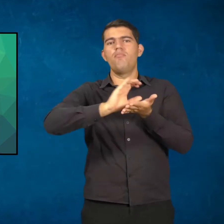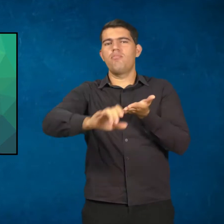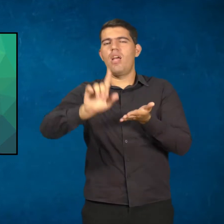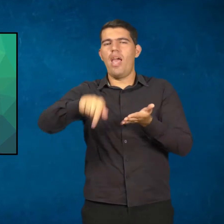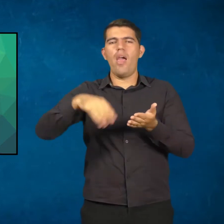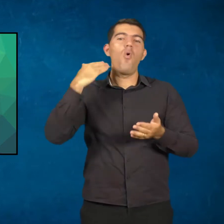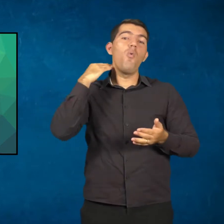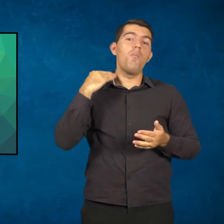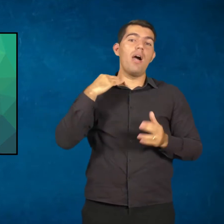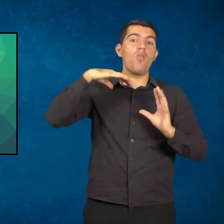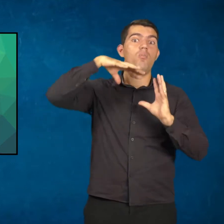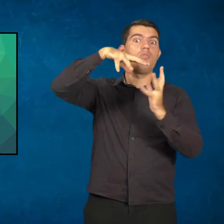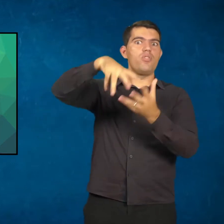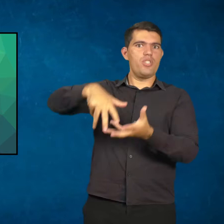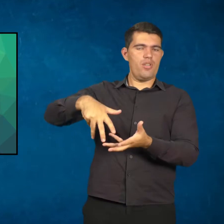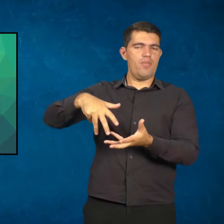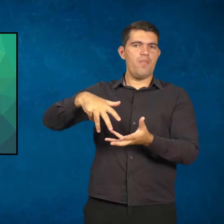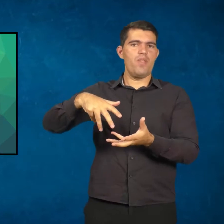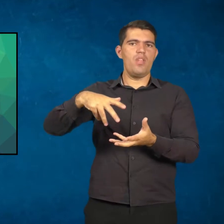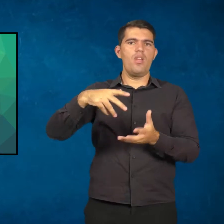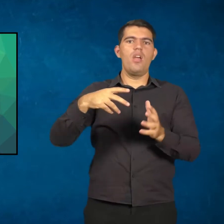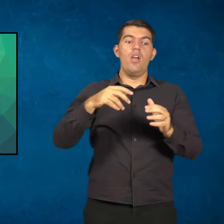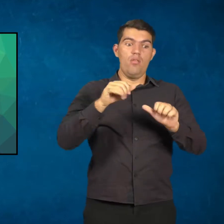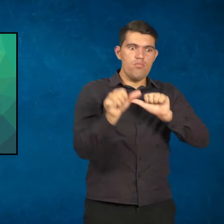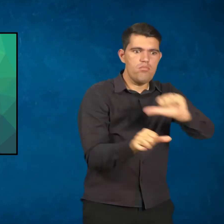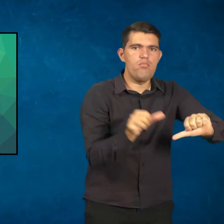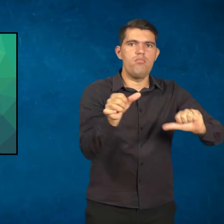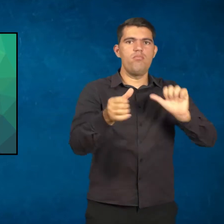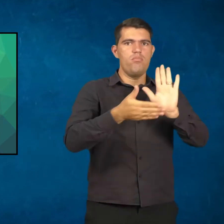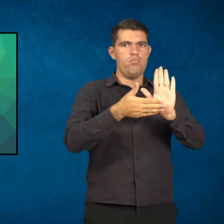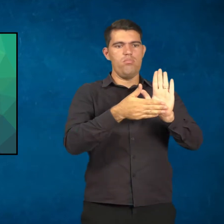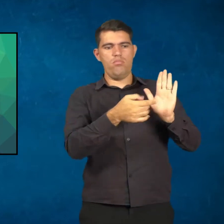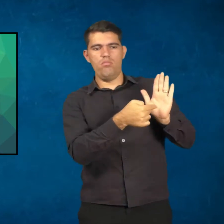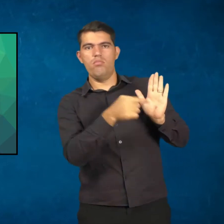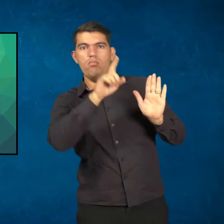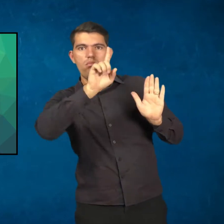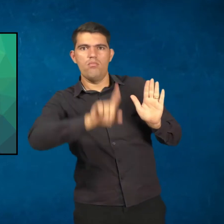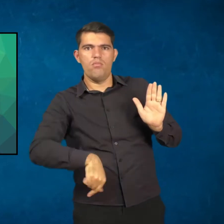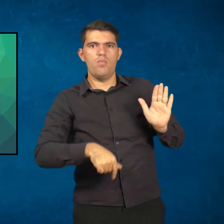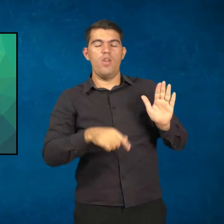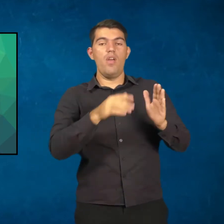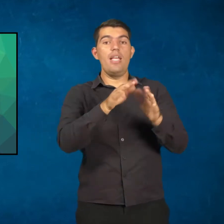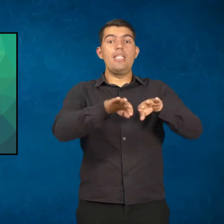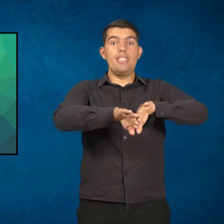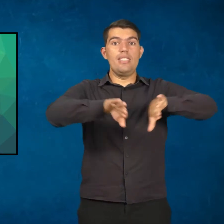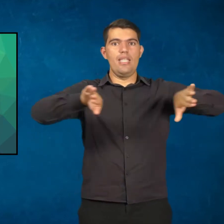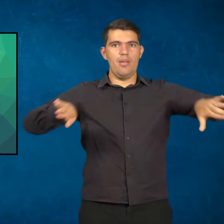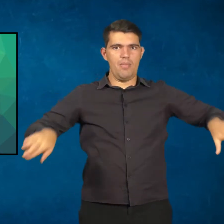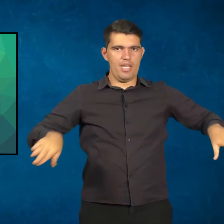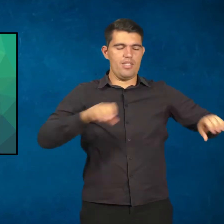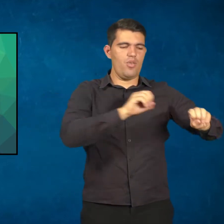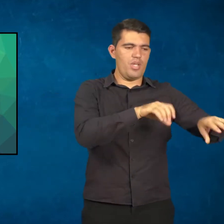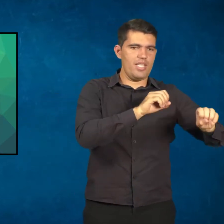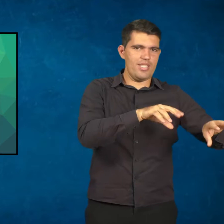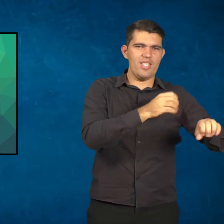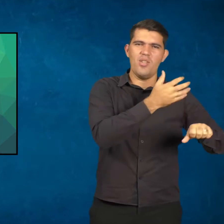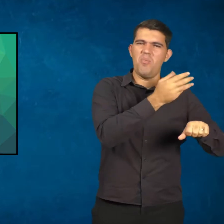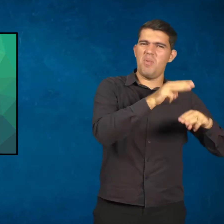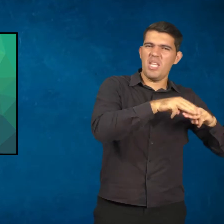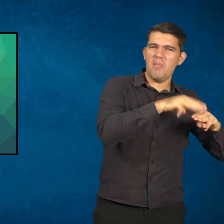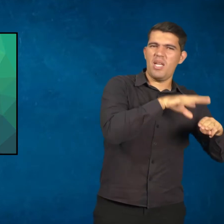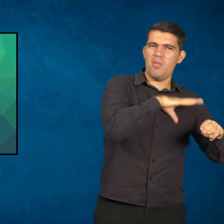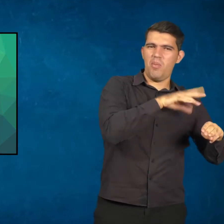Mundial. Eles anunciavam que a reforma proposta, ela concretizava a separação entre o ensino propedêutico e a